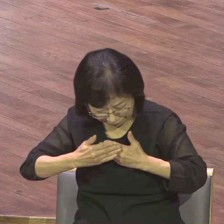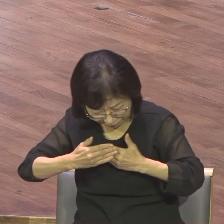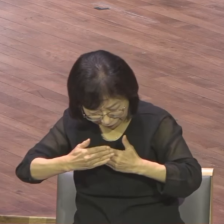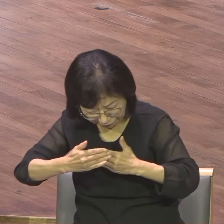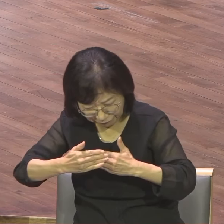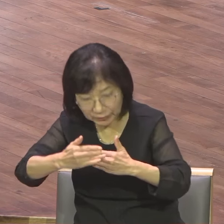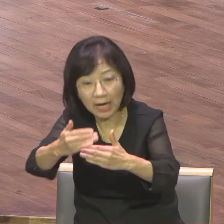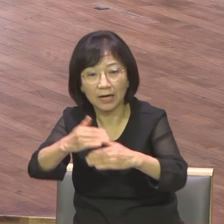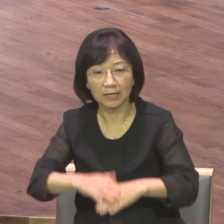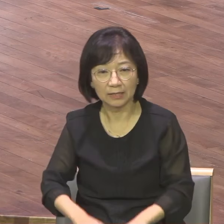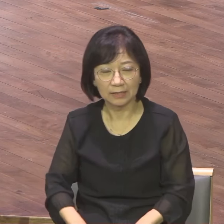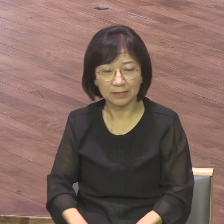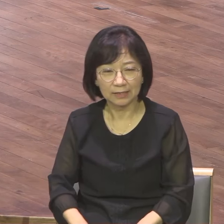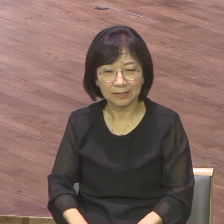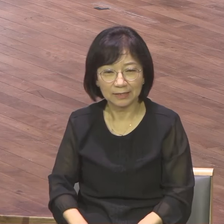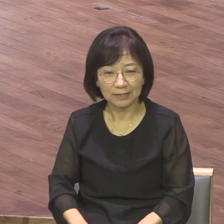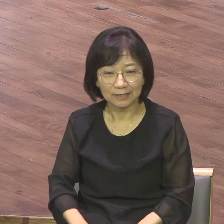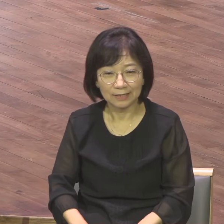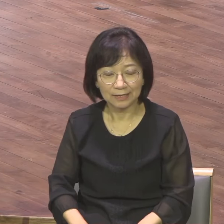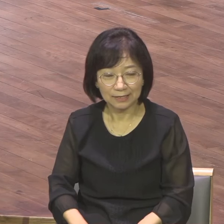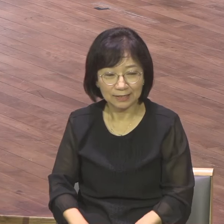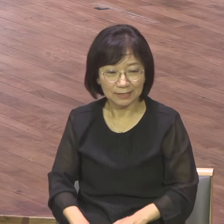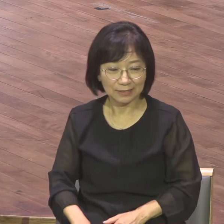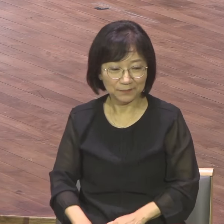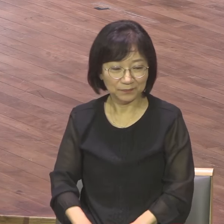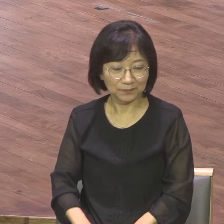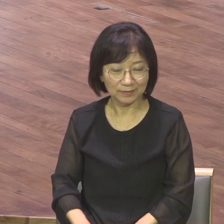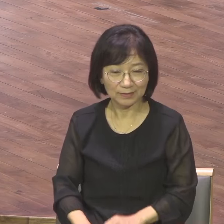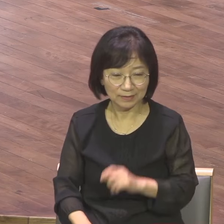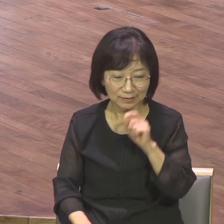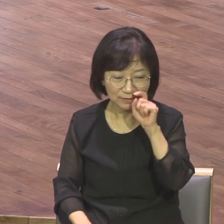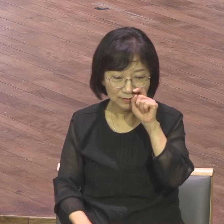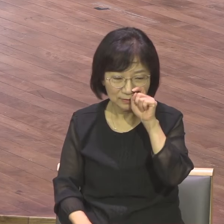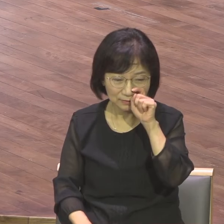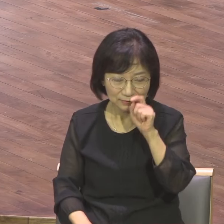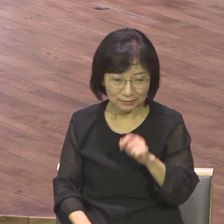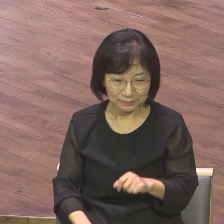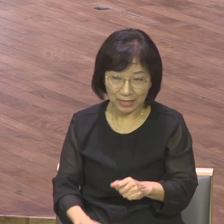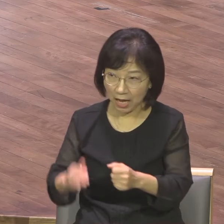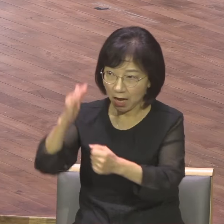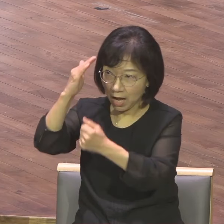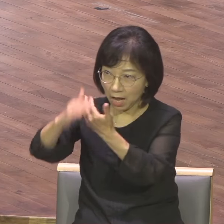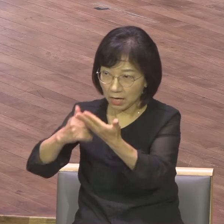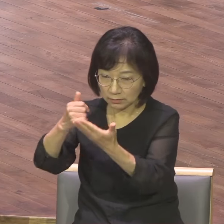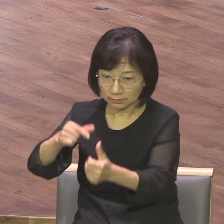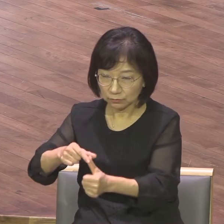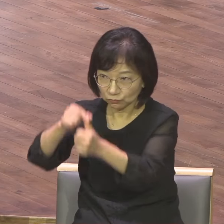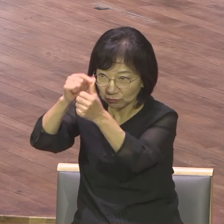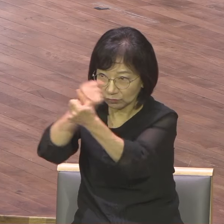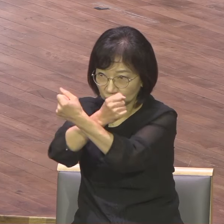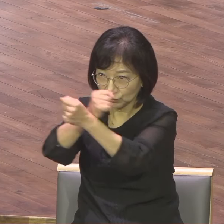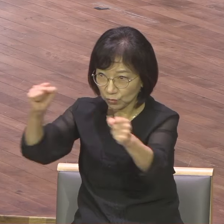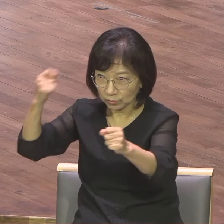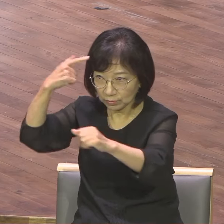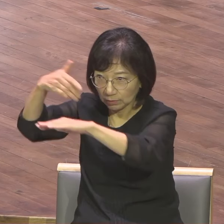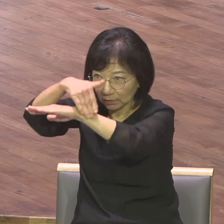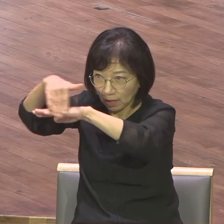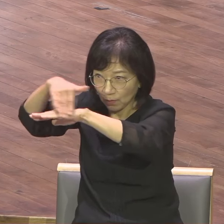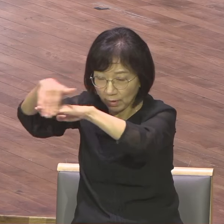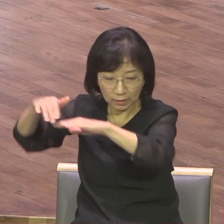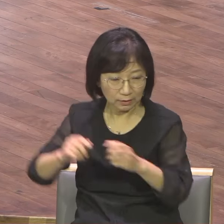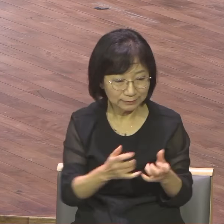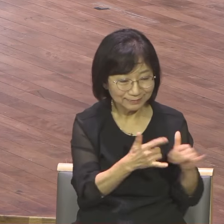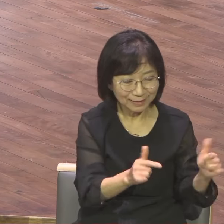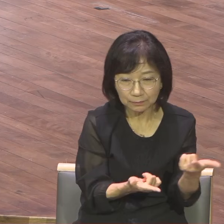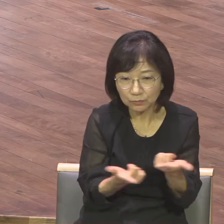하나님이 이 진행하는 이 구속사 시간표를 사람이 뭐 반응 따라 움직이는 게 아니에요.